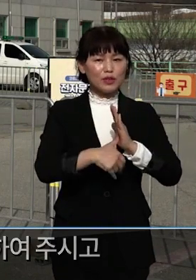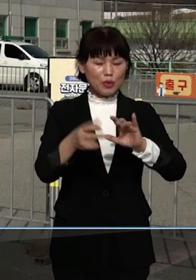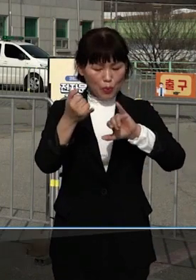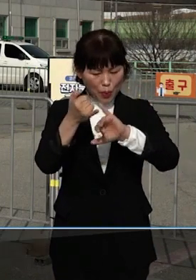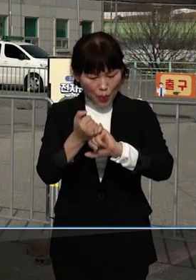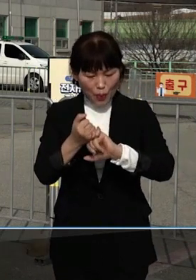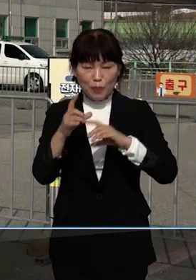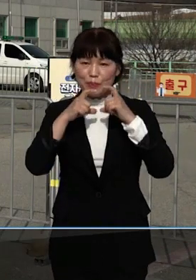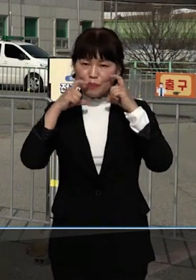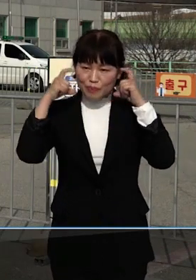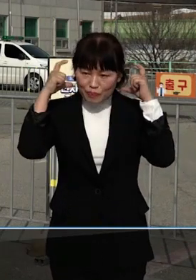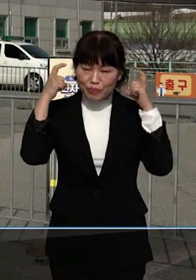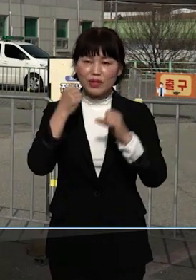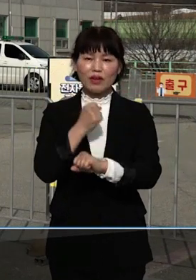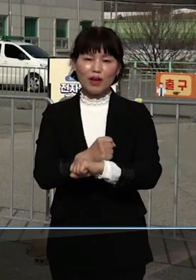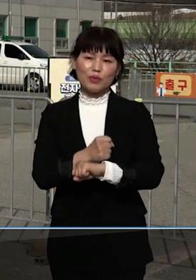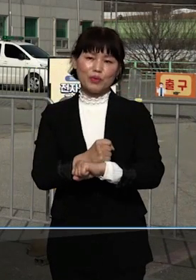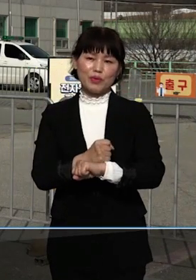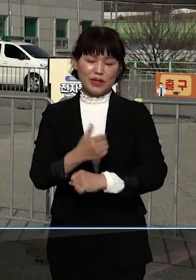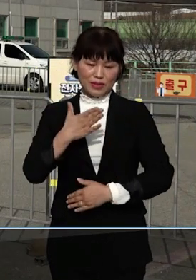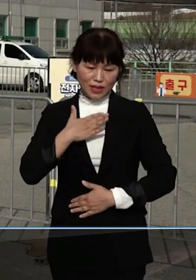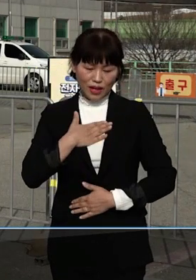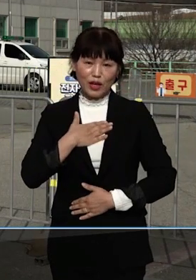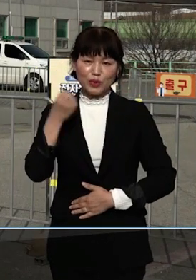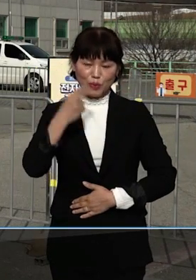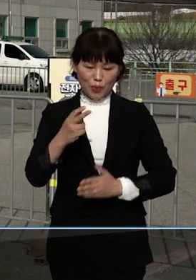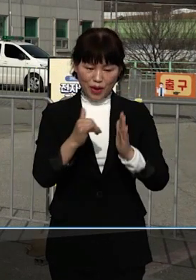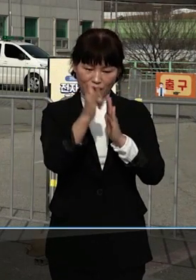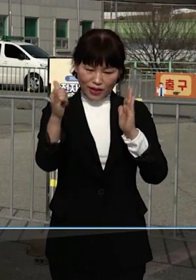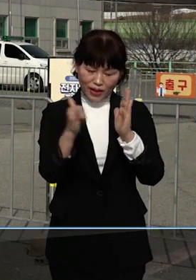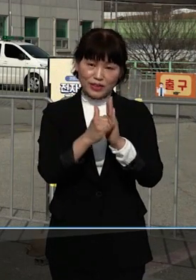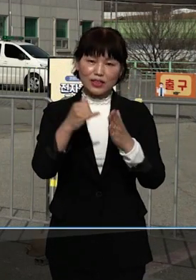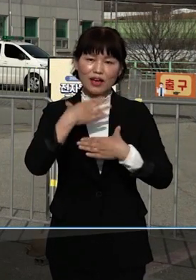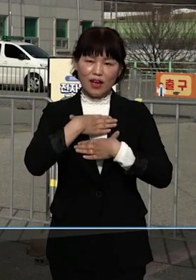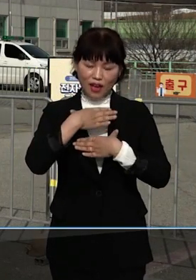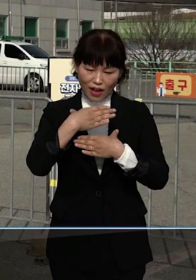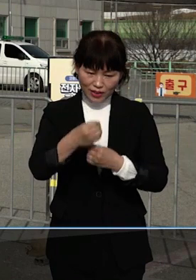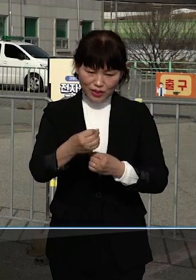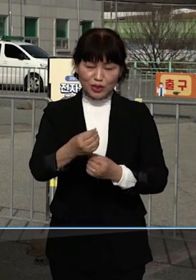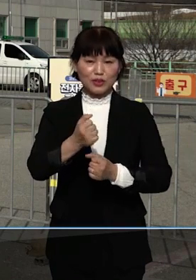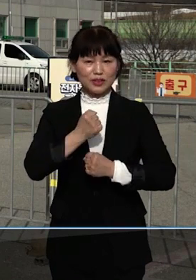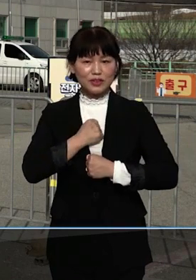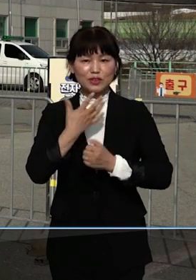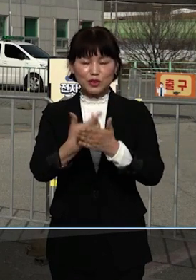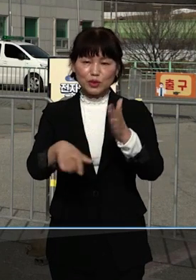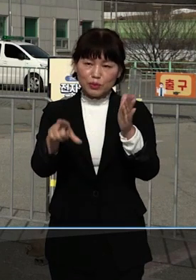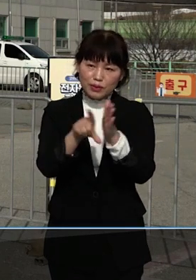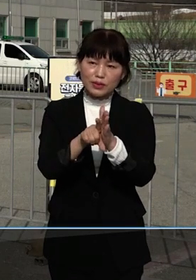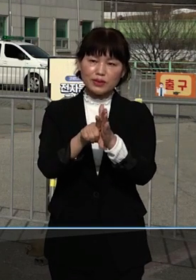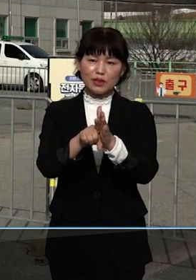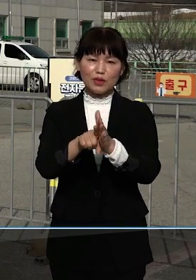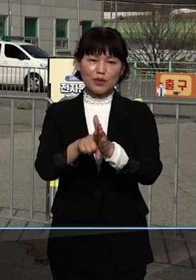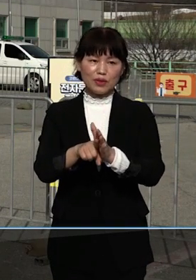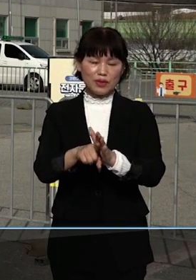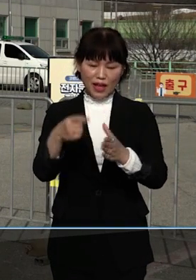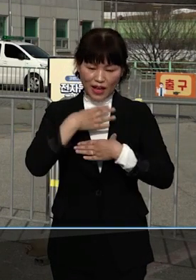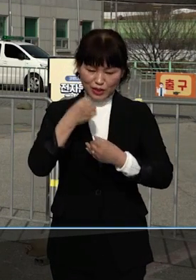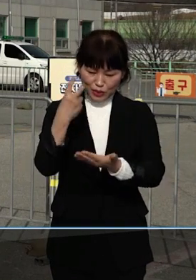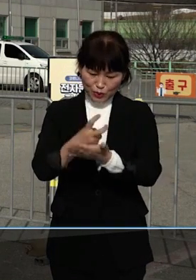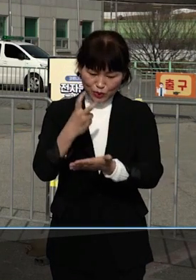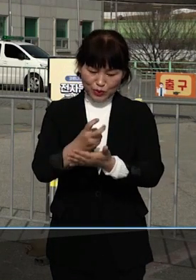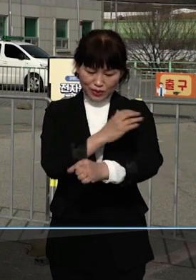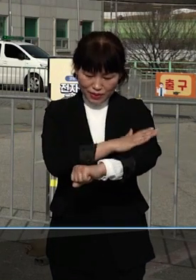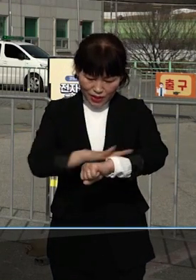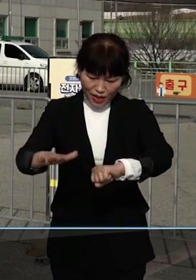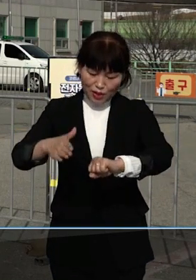착용하여 소중한 나와 내 가족을 지키기 위한 개인 방역 수칙을 철저히 준수하여